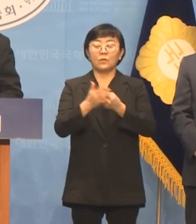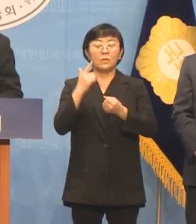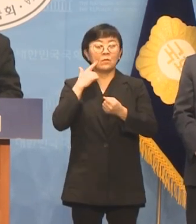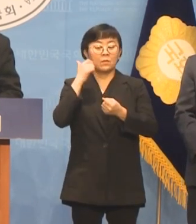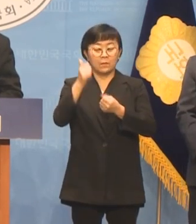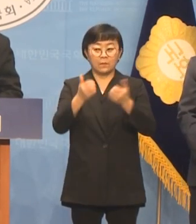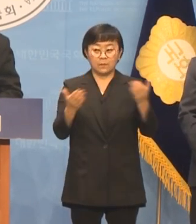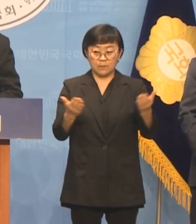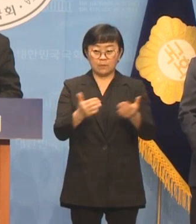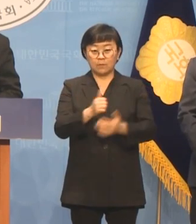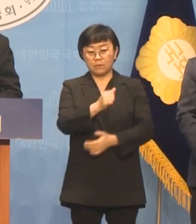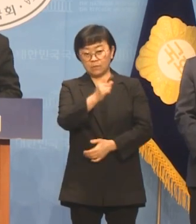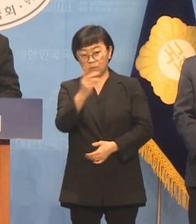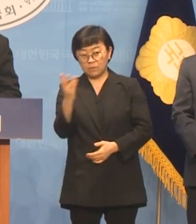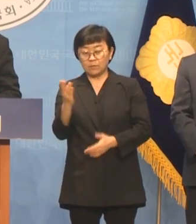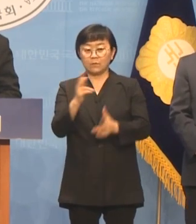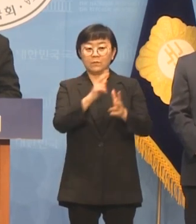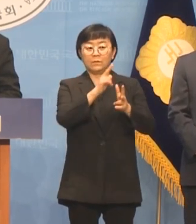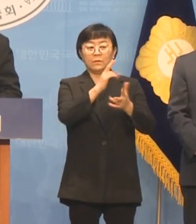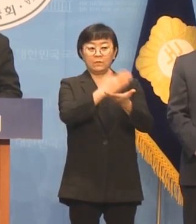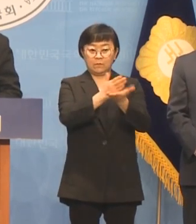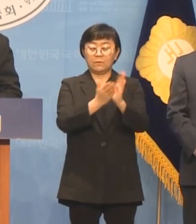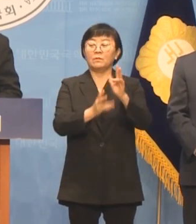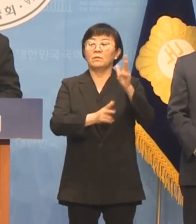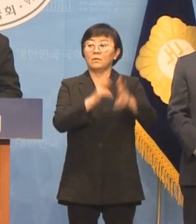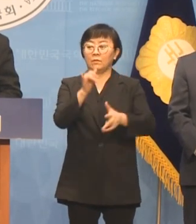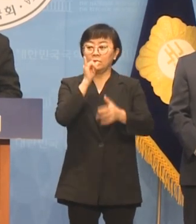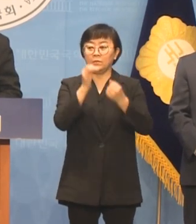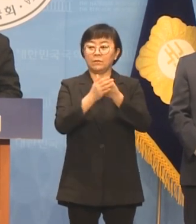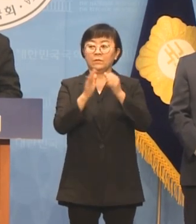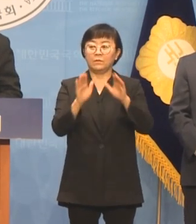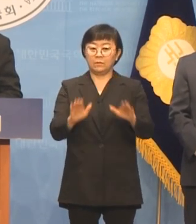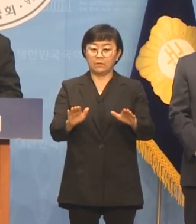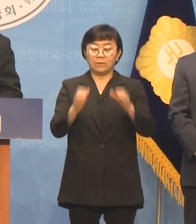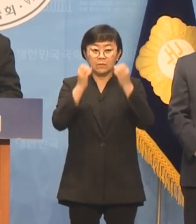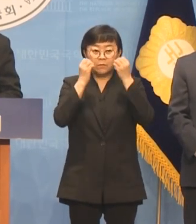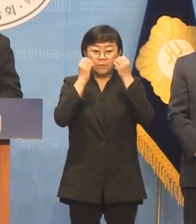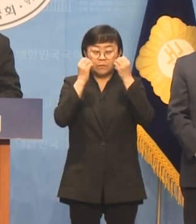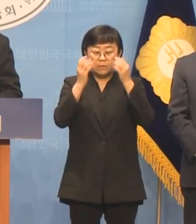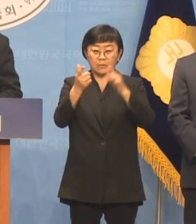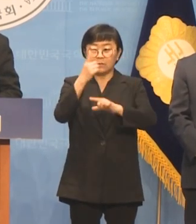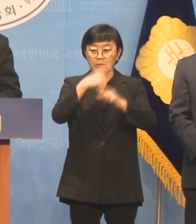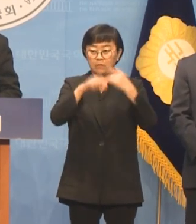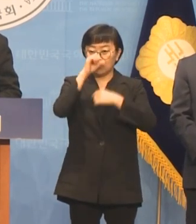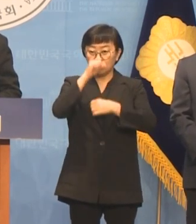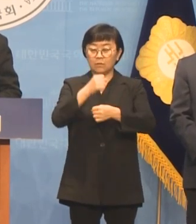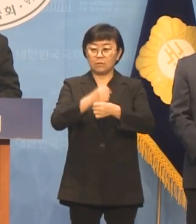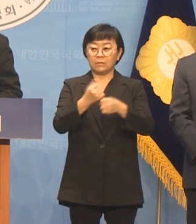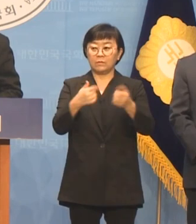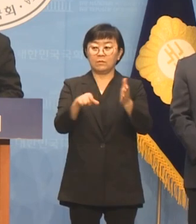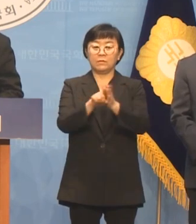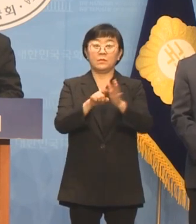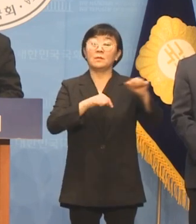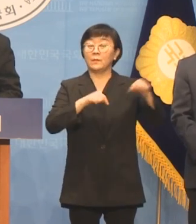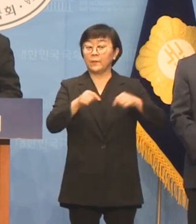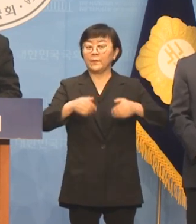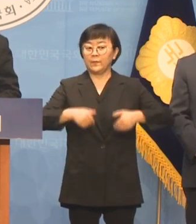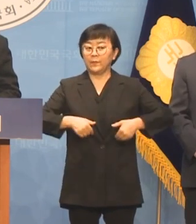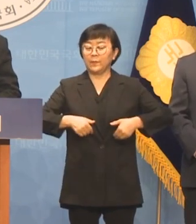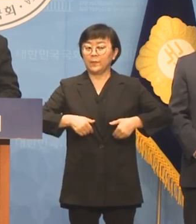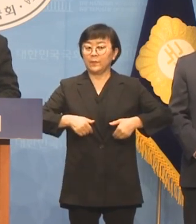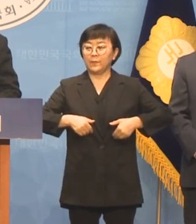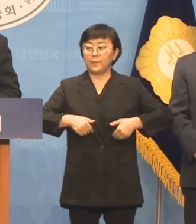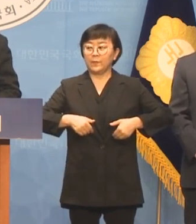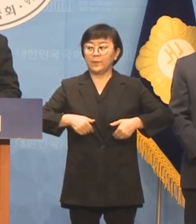하시면서 여러 가지 다양한 사업도 하셨는데 이번에는 세상을 좋게 하려면 정치를 해야겠다는